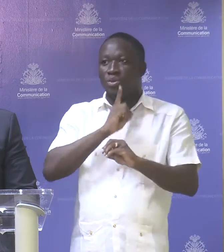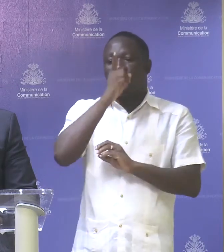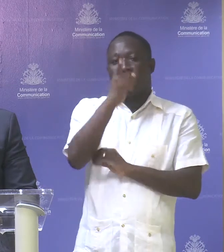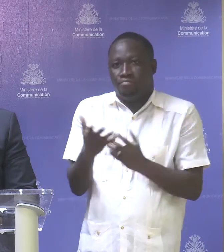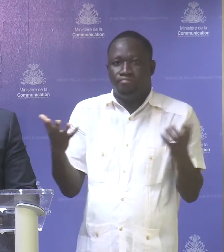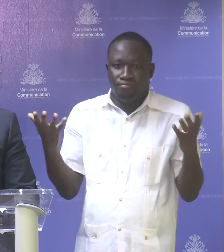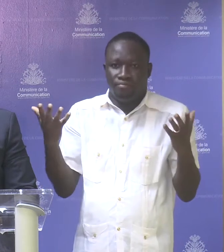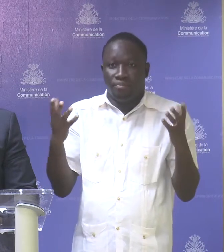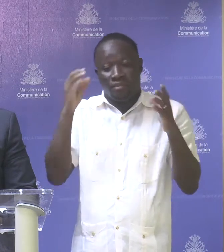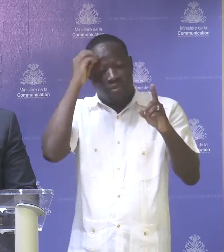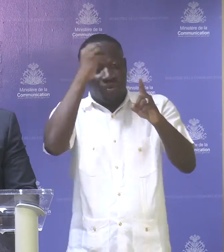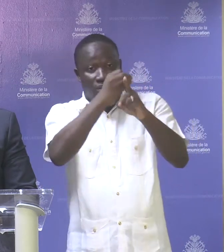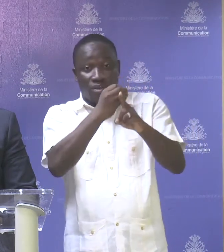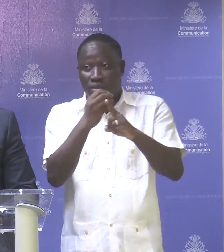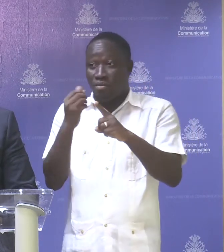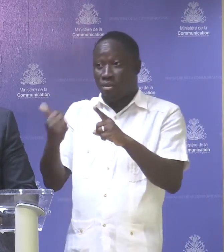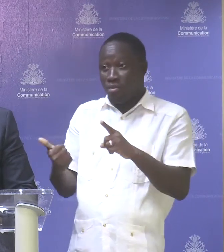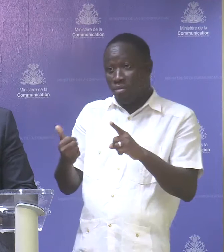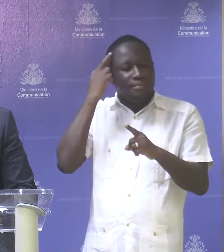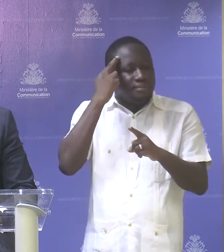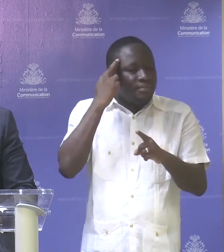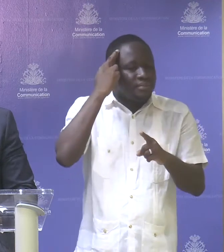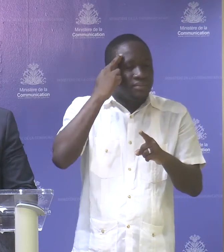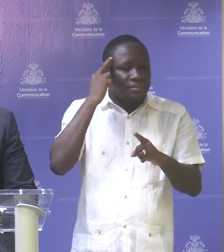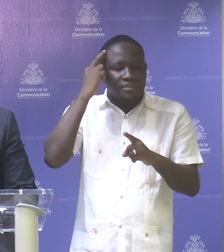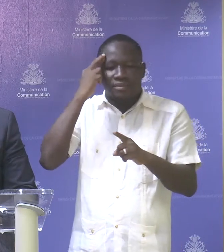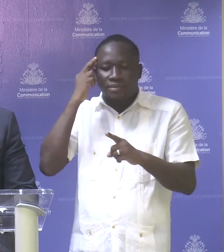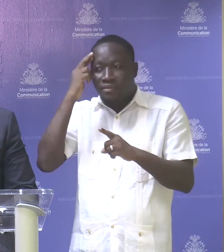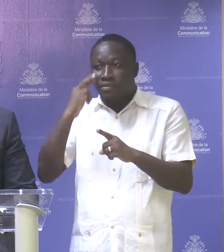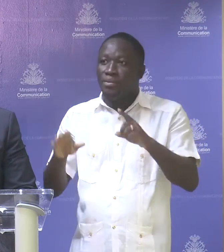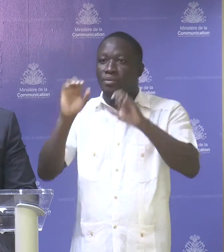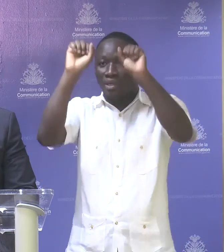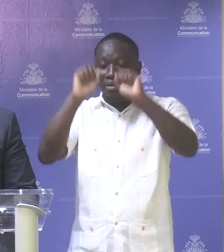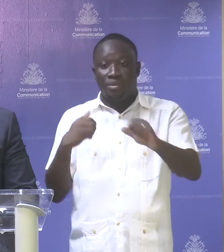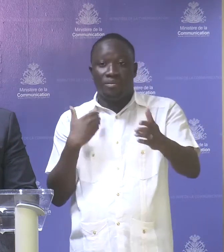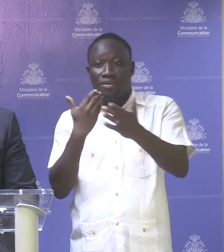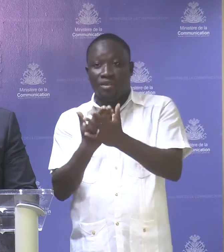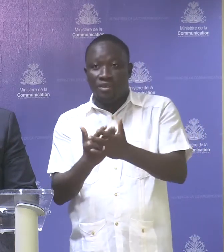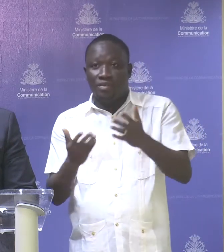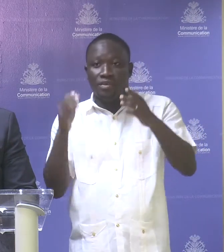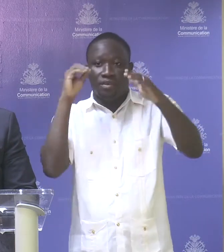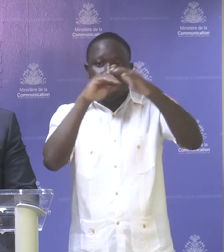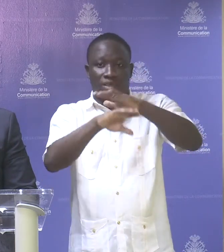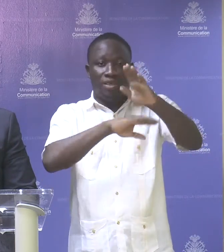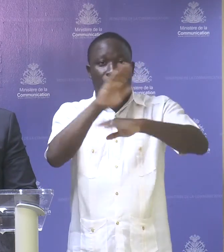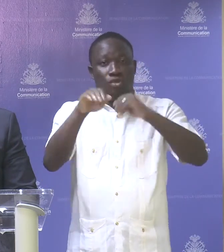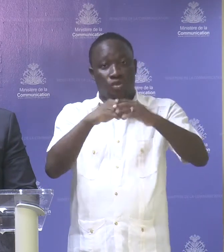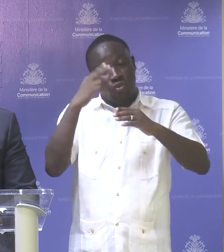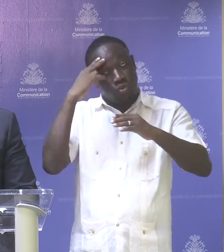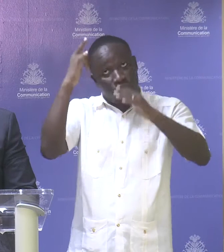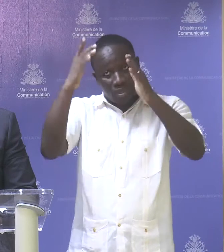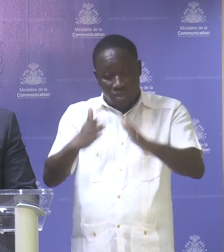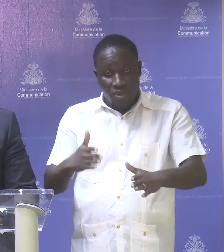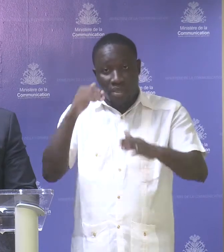pas existé. Objectif, préoccupation, passion, c'est pour mettre ça possible très bientôt, c'est enregistrer tous les citoyens qui